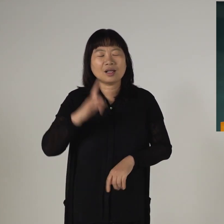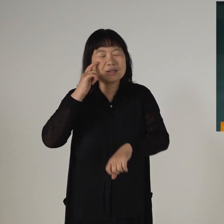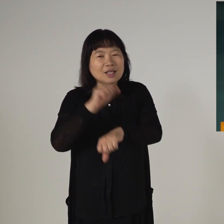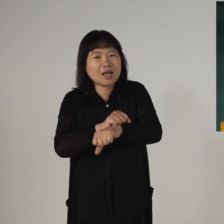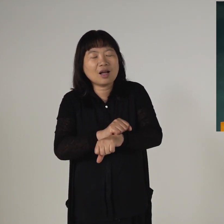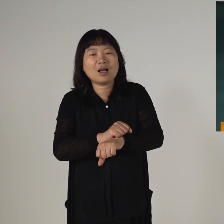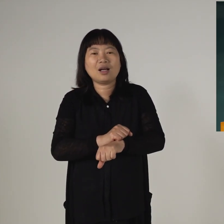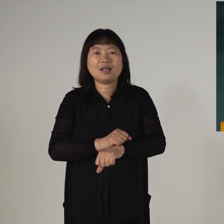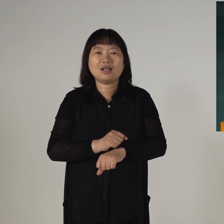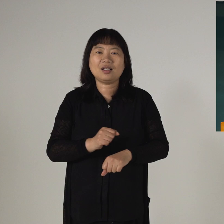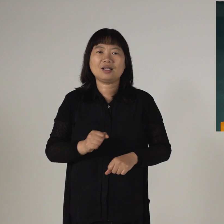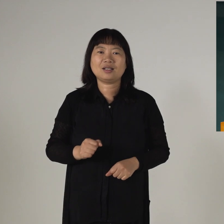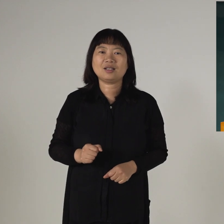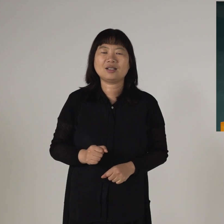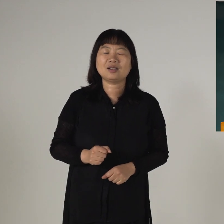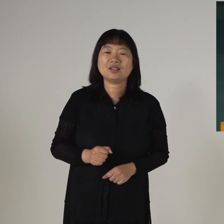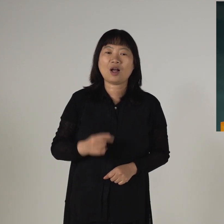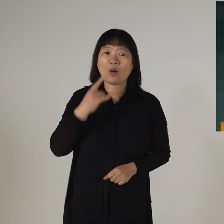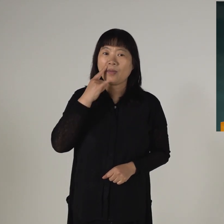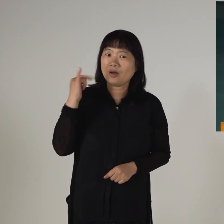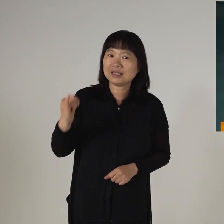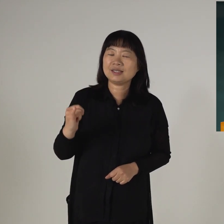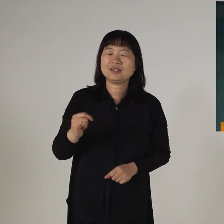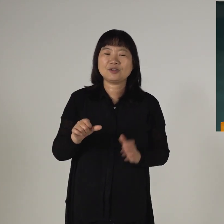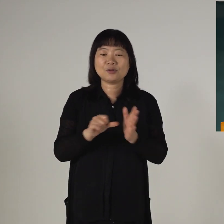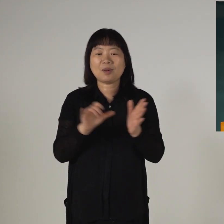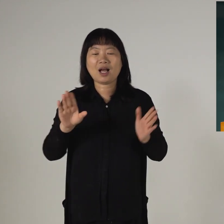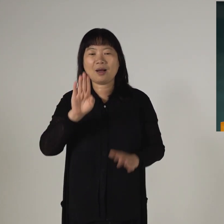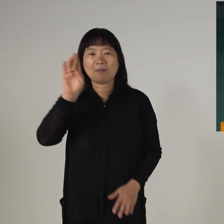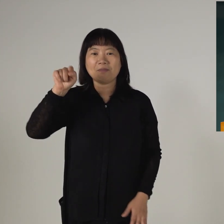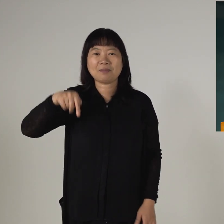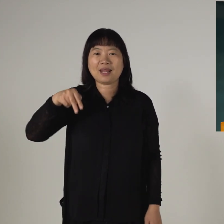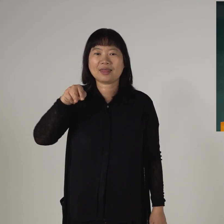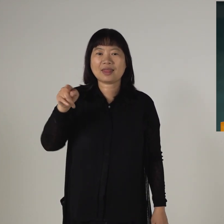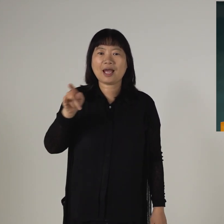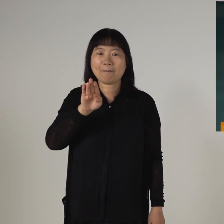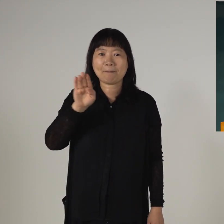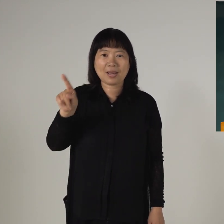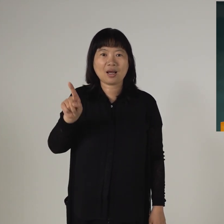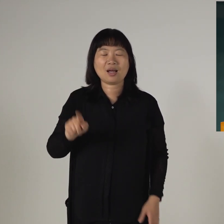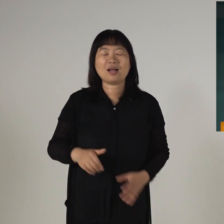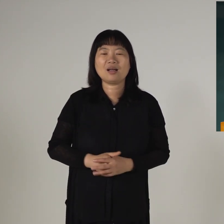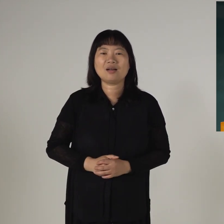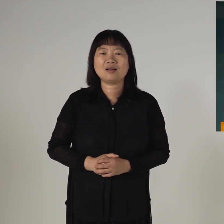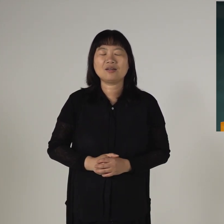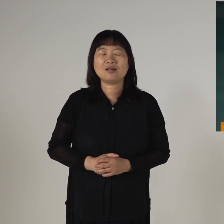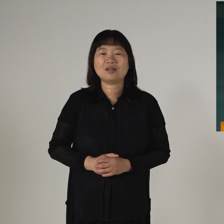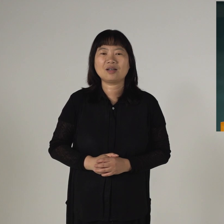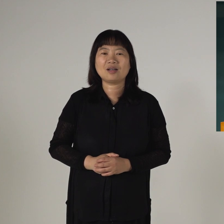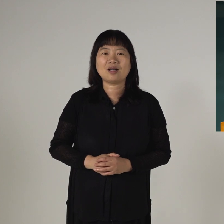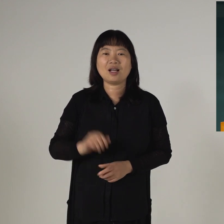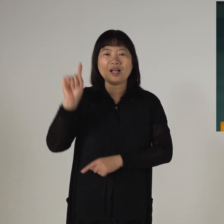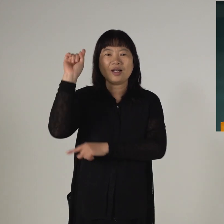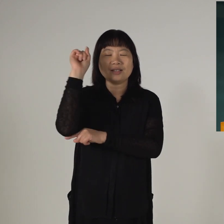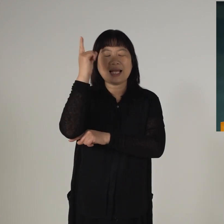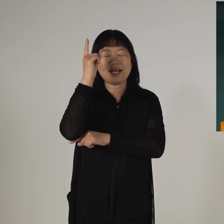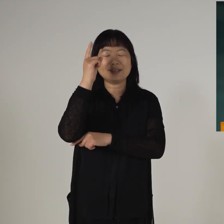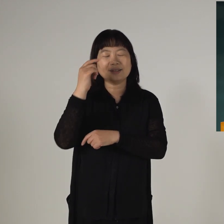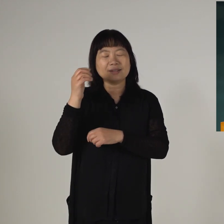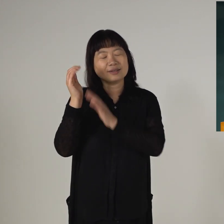솔로몬의 생모 누굽니까? 유명한 밧세바. 밧세바가 다윗 침실에